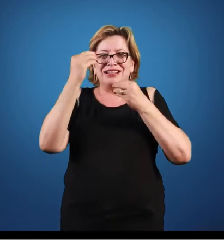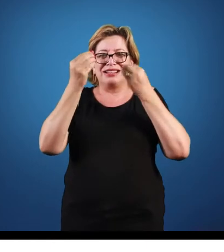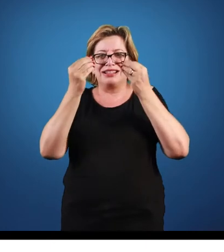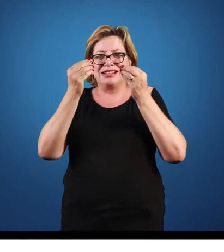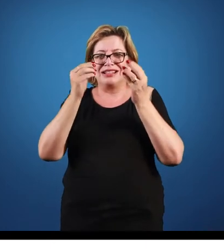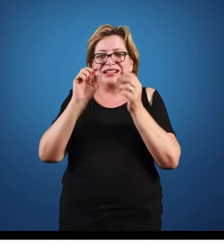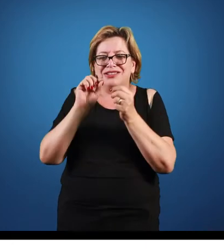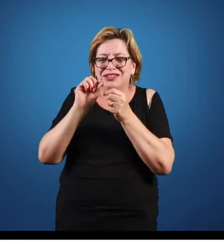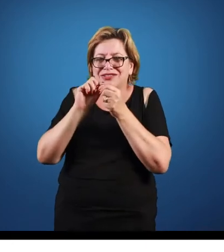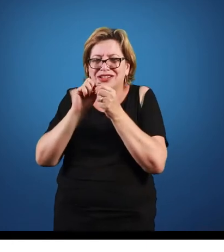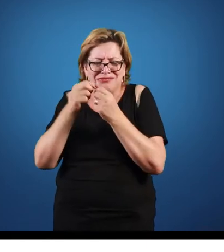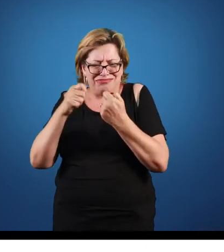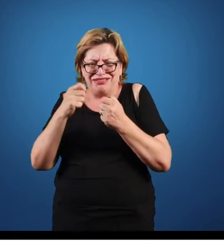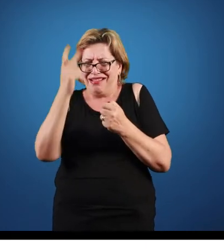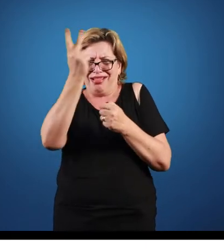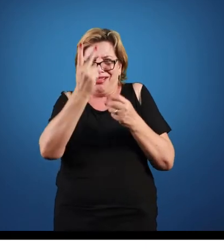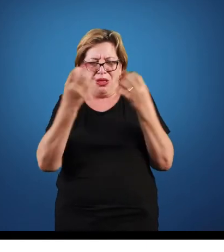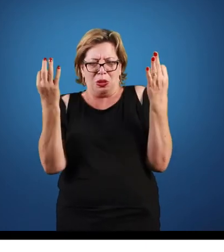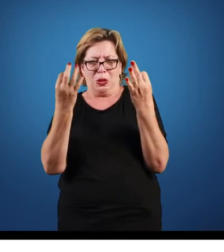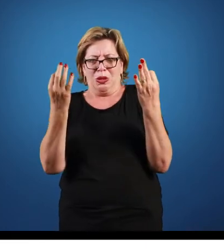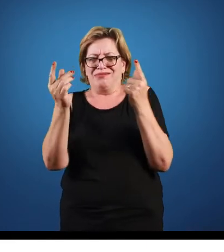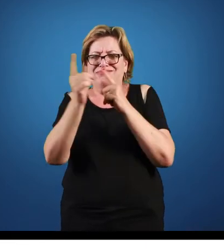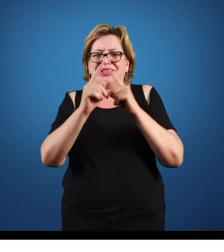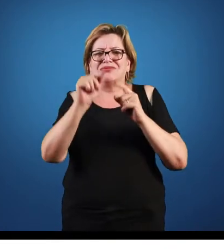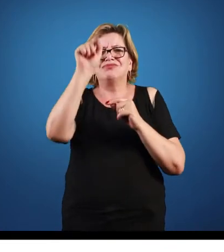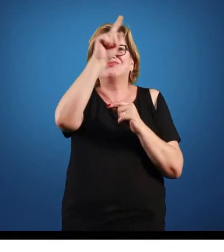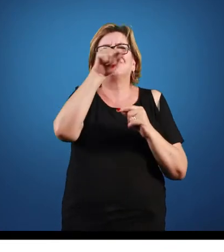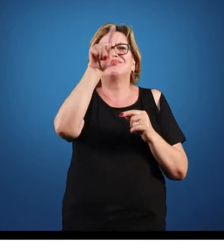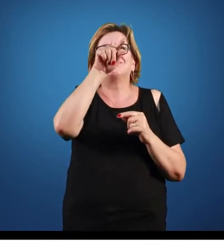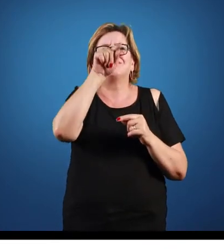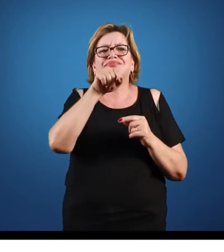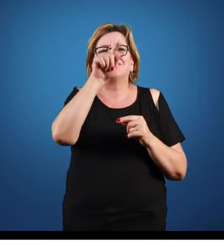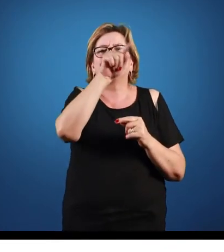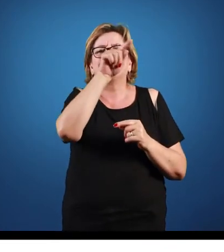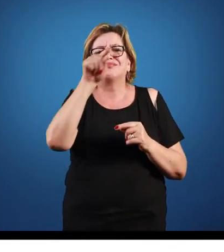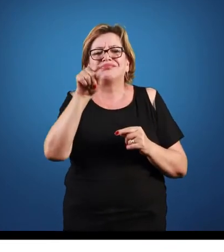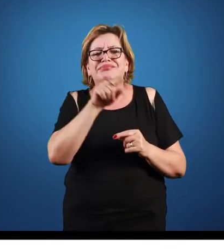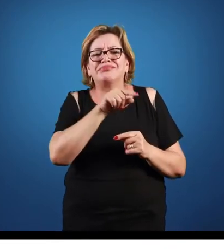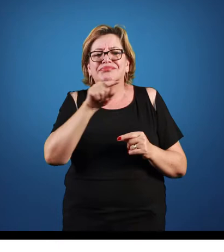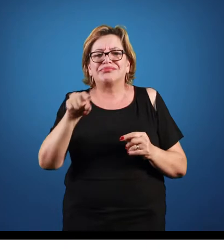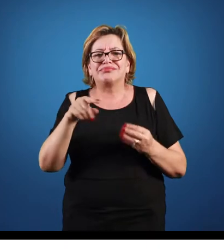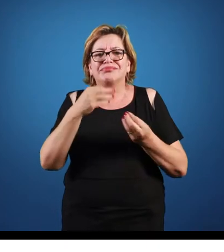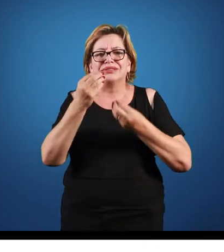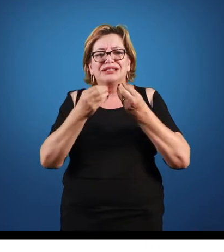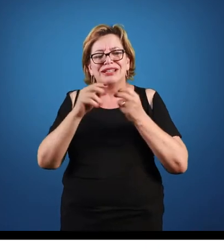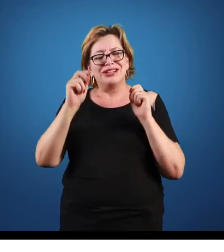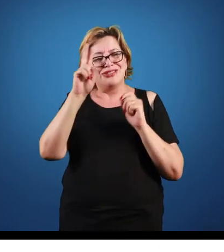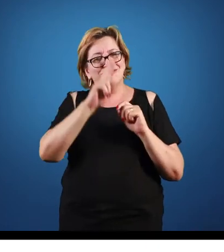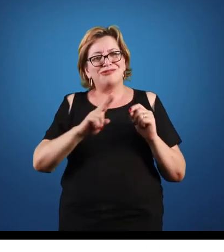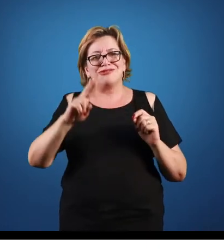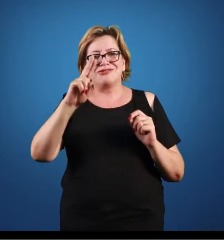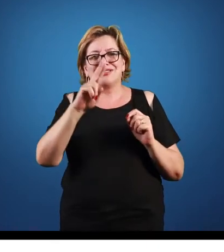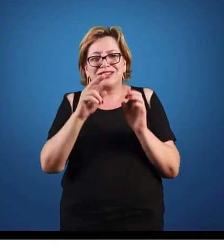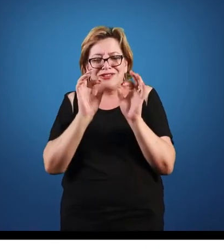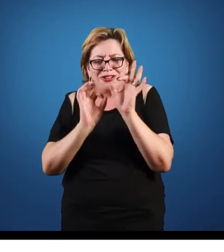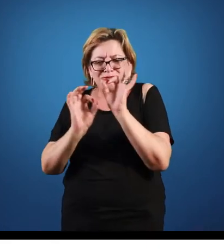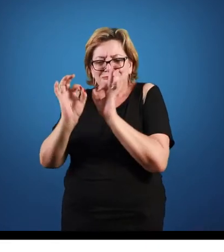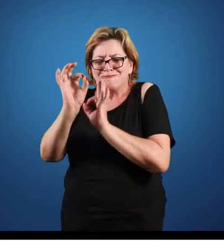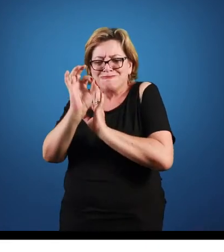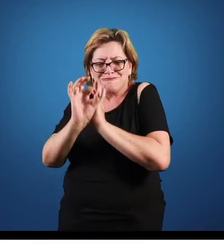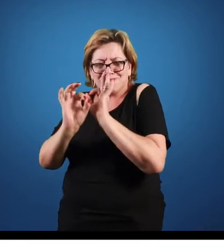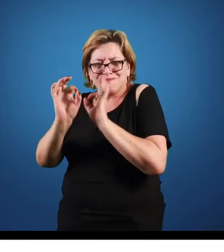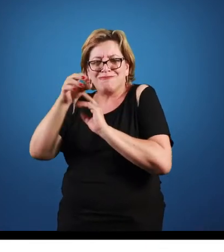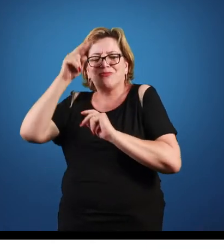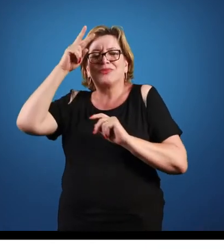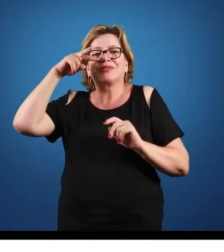risco e não saber desenhar para fazer isso todo mundo sabe desenhar bonequinho de de risquinho então você pode usar esses risquinhos e montar mais ou menos